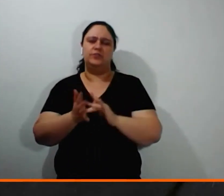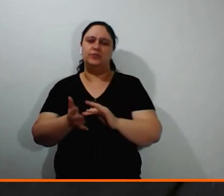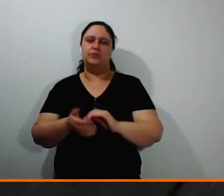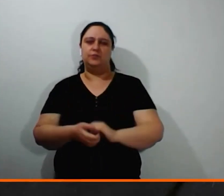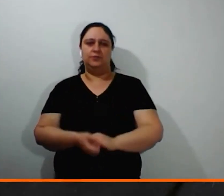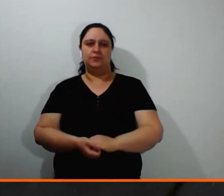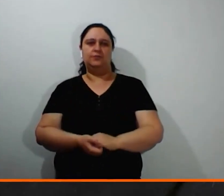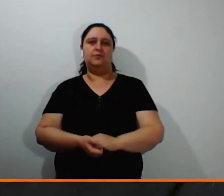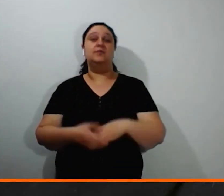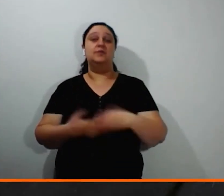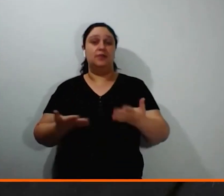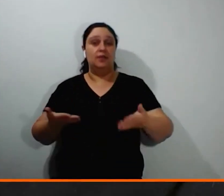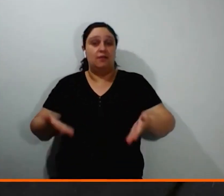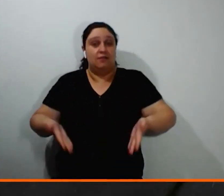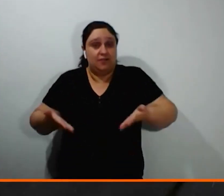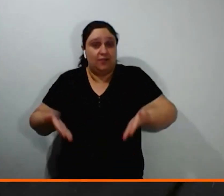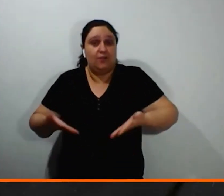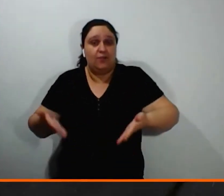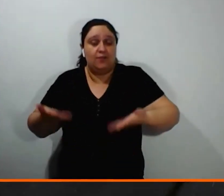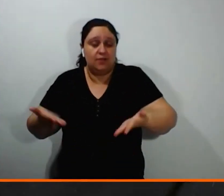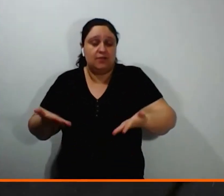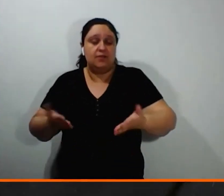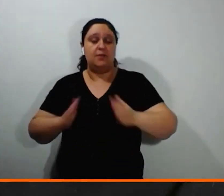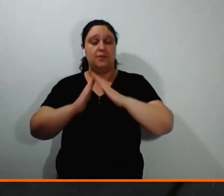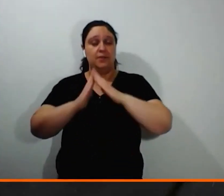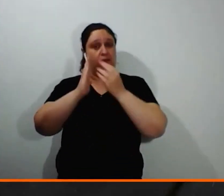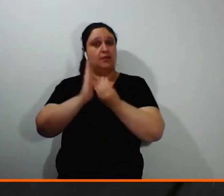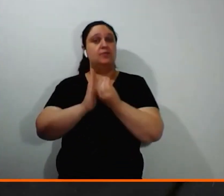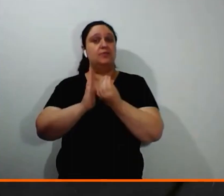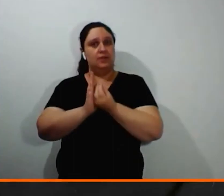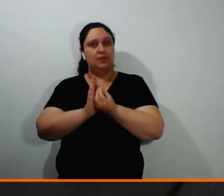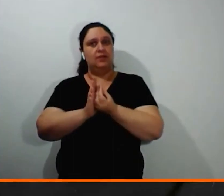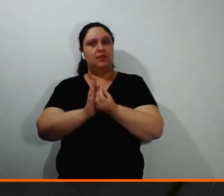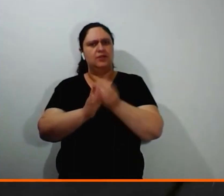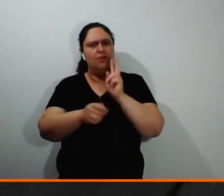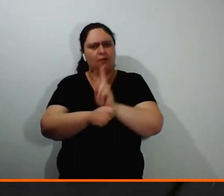encorajamento para as igrejas manterem ainda